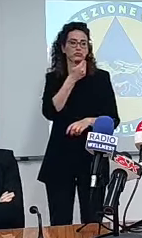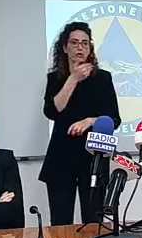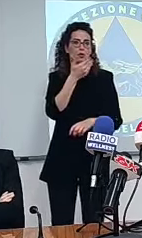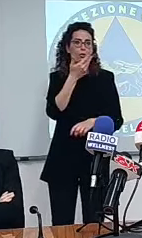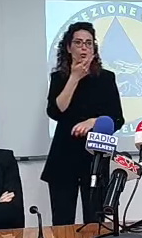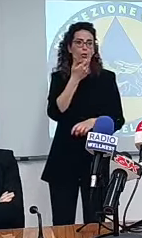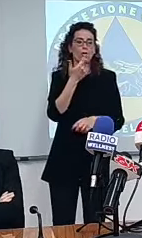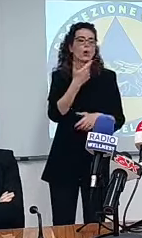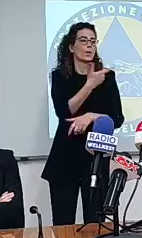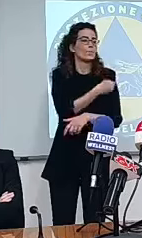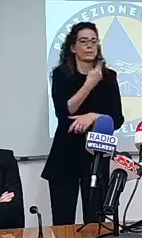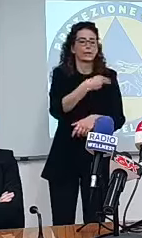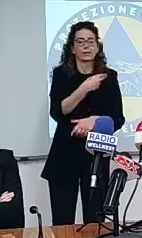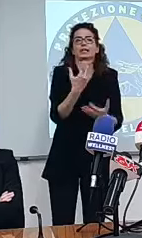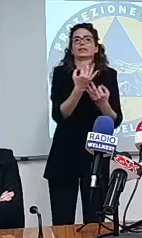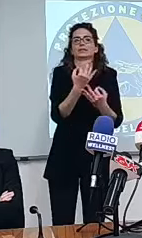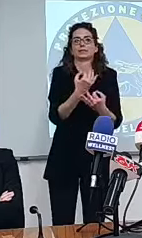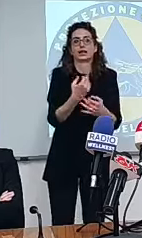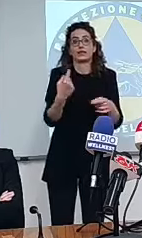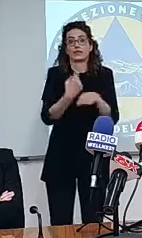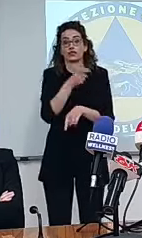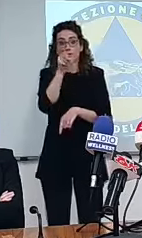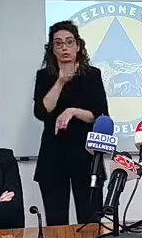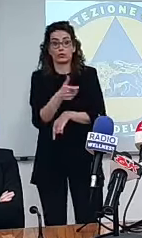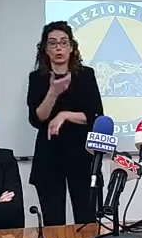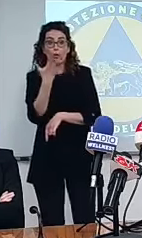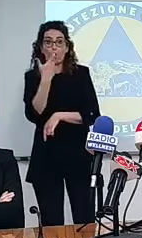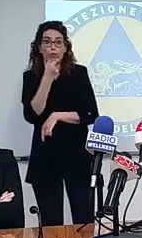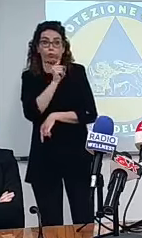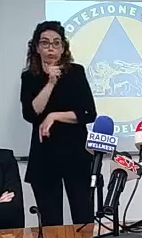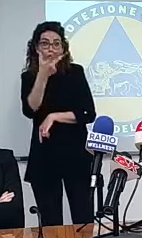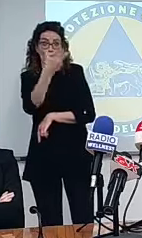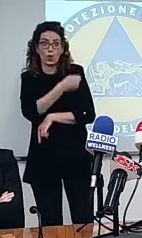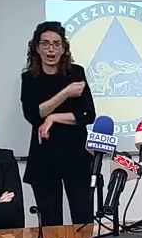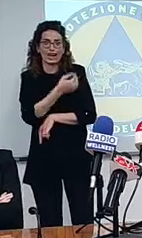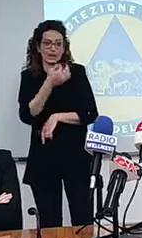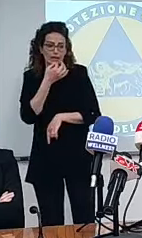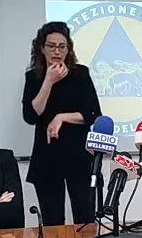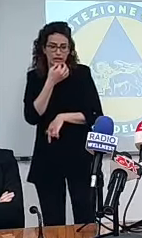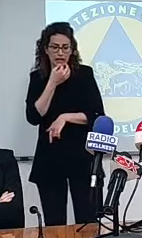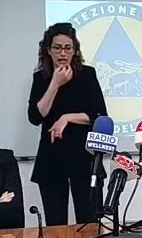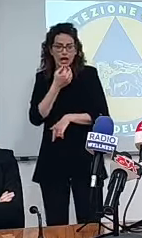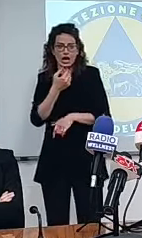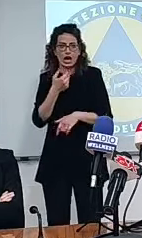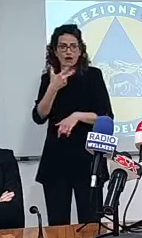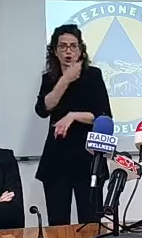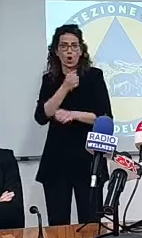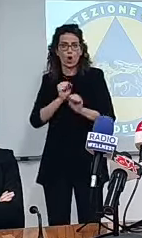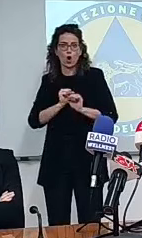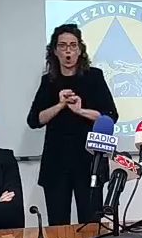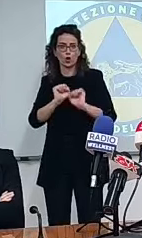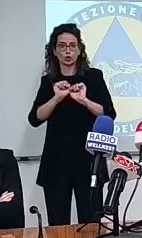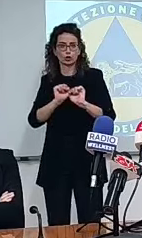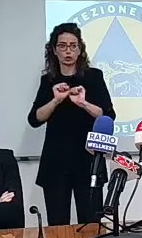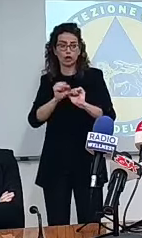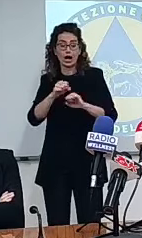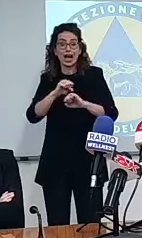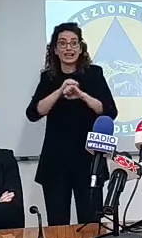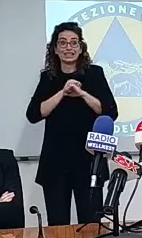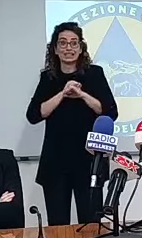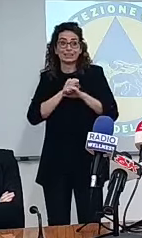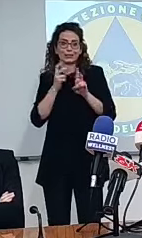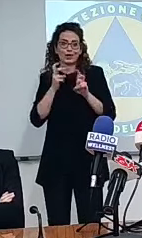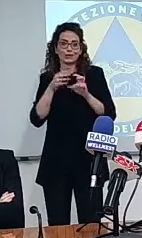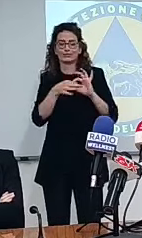uno non vuole vaccinarsi vuol dire che è contro la vaccinazione a casa mia. Ecco, penso che sia materia da tribunali poi alla